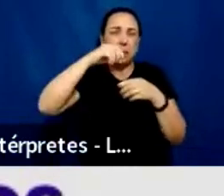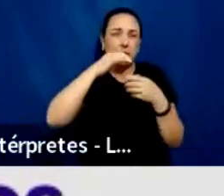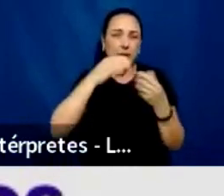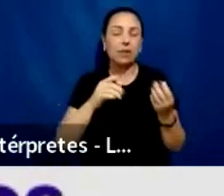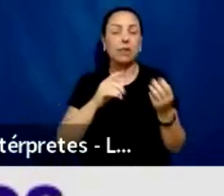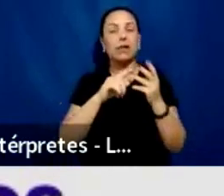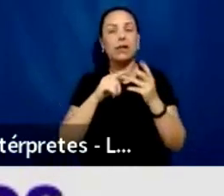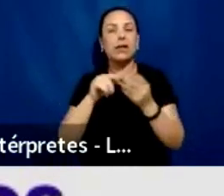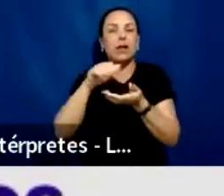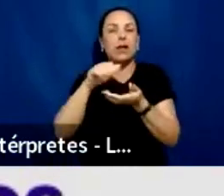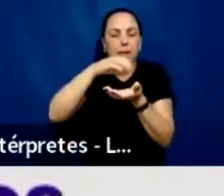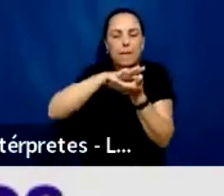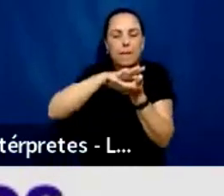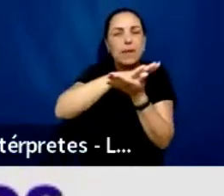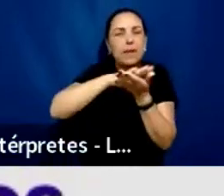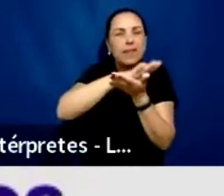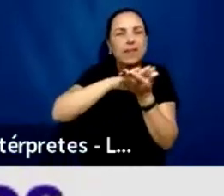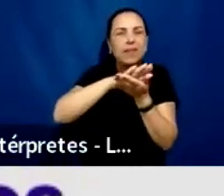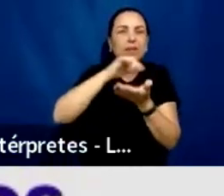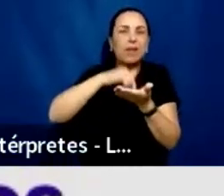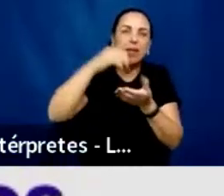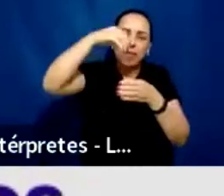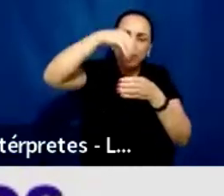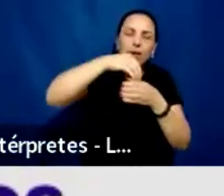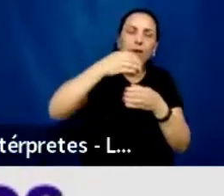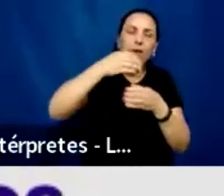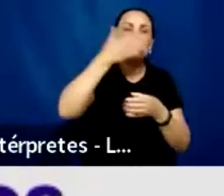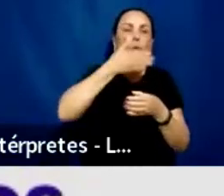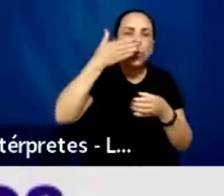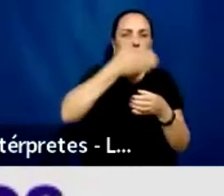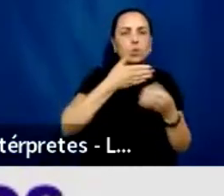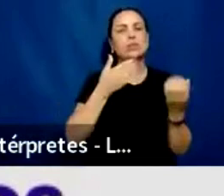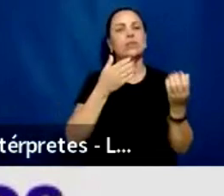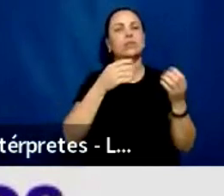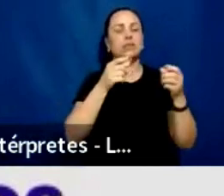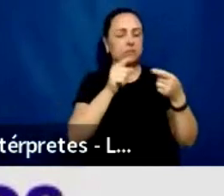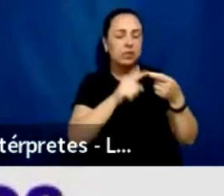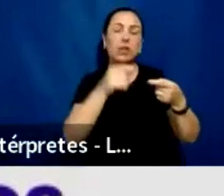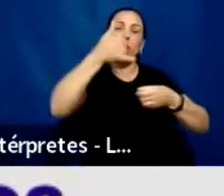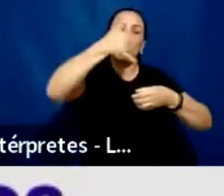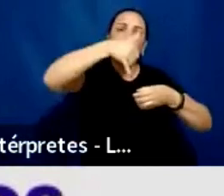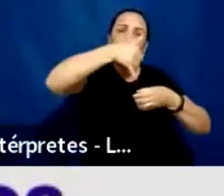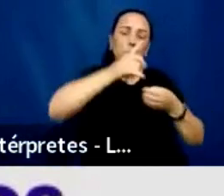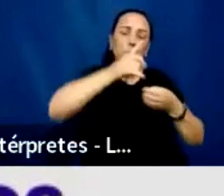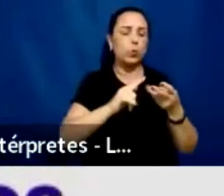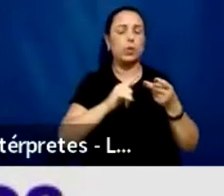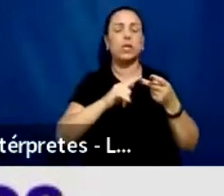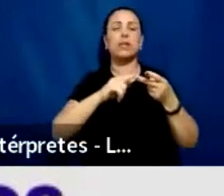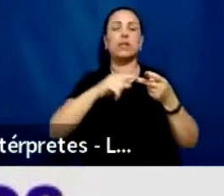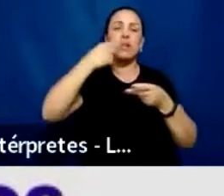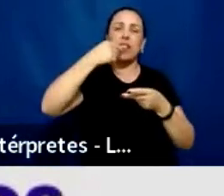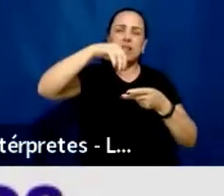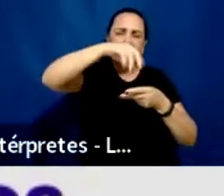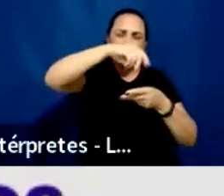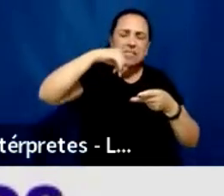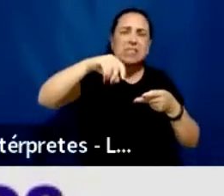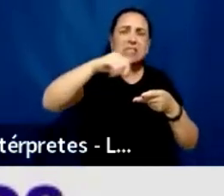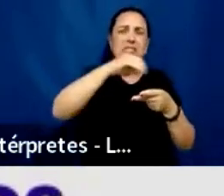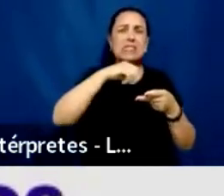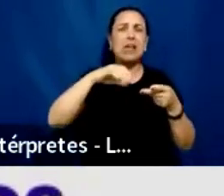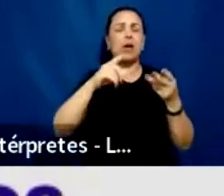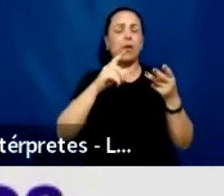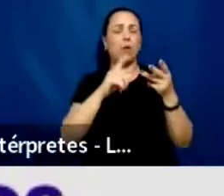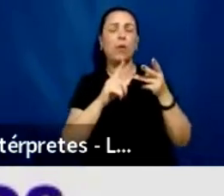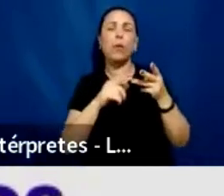também é ácido. Nós vemos também aí os produtos químicos sendo lançados ali na nossa agricultura, nos